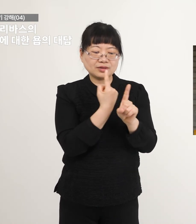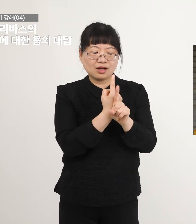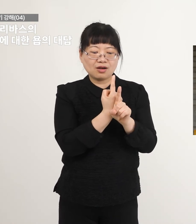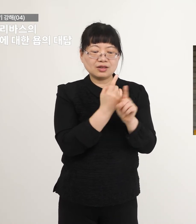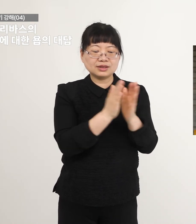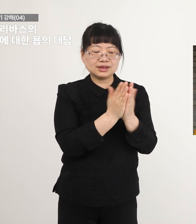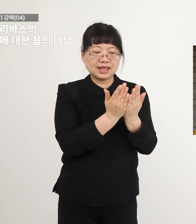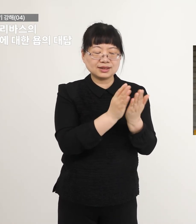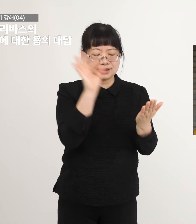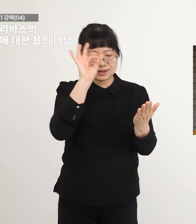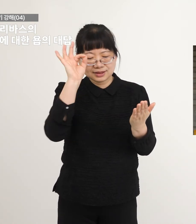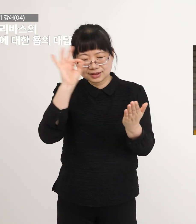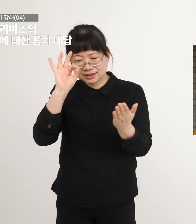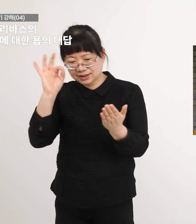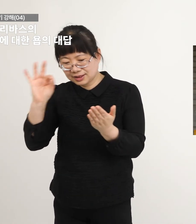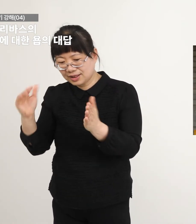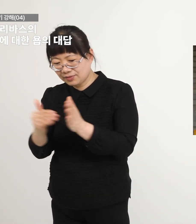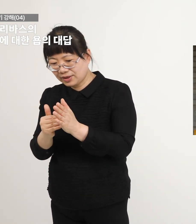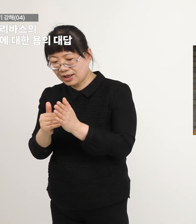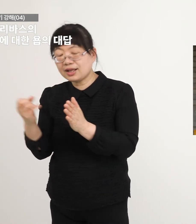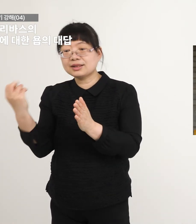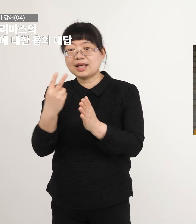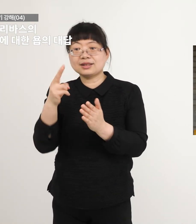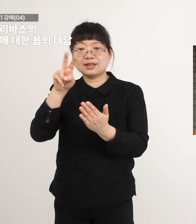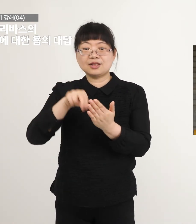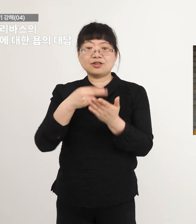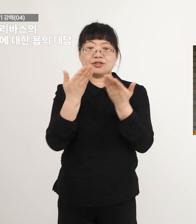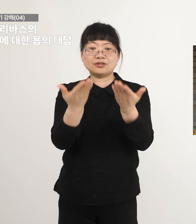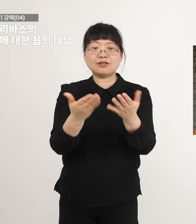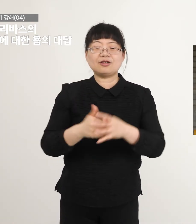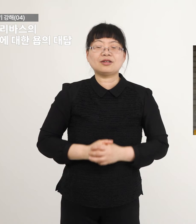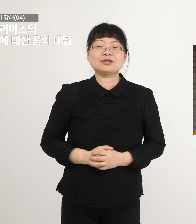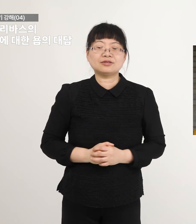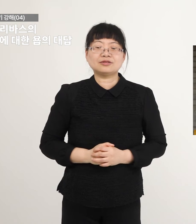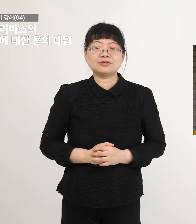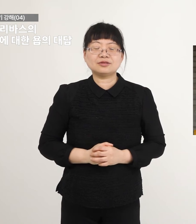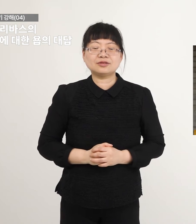이런 뜻이에요. 다시 읽겠습니다.